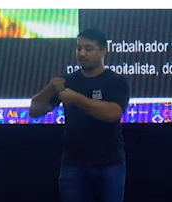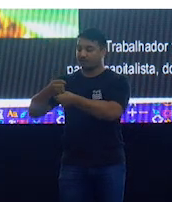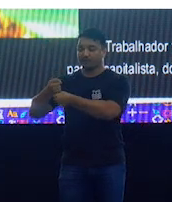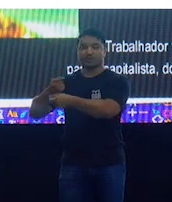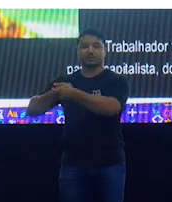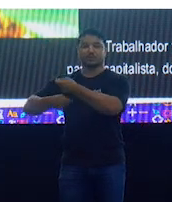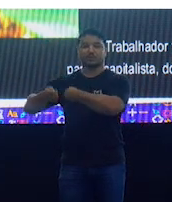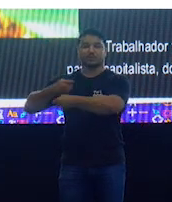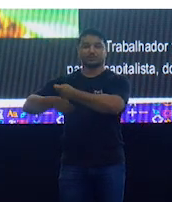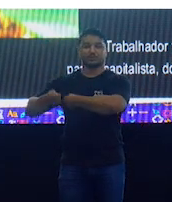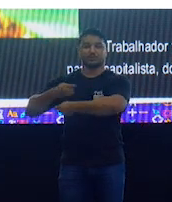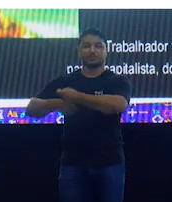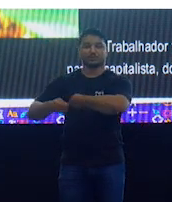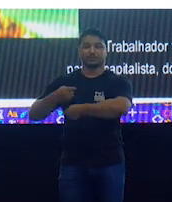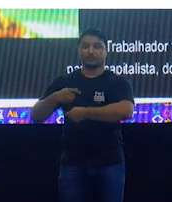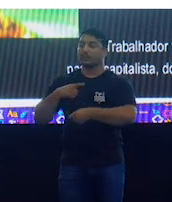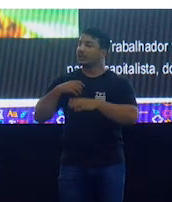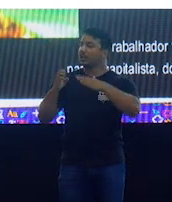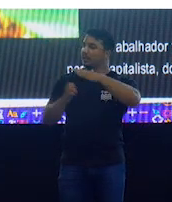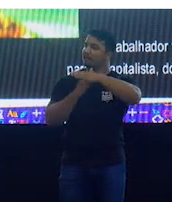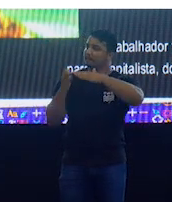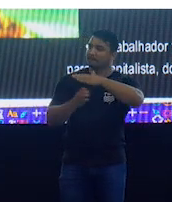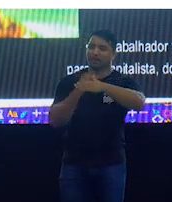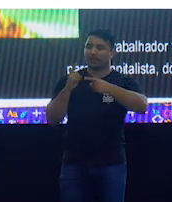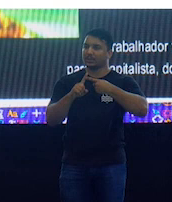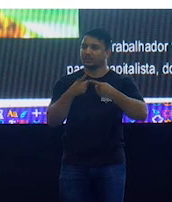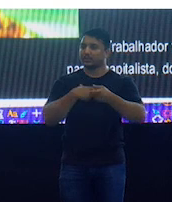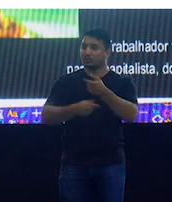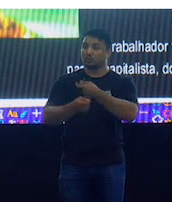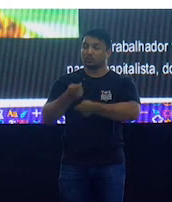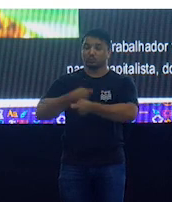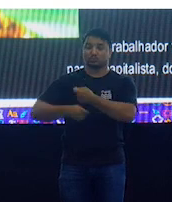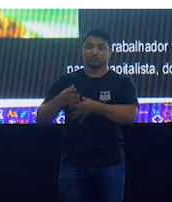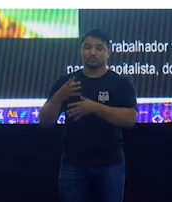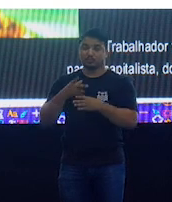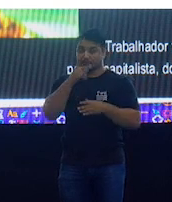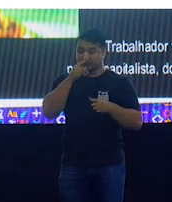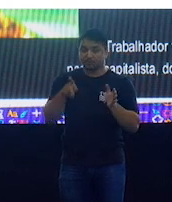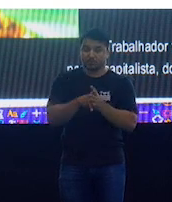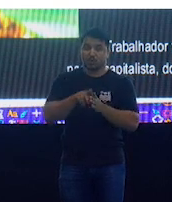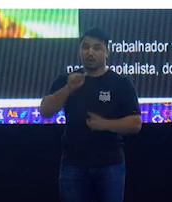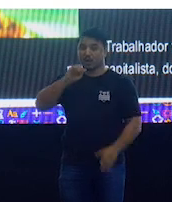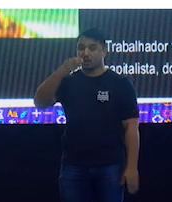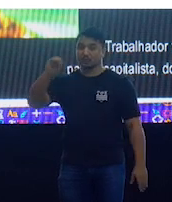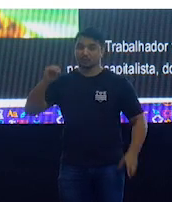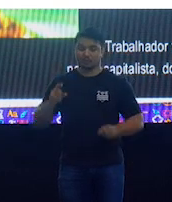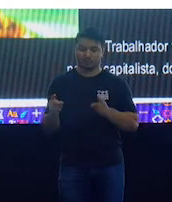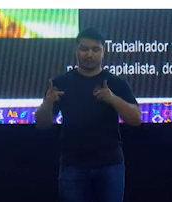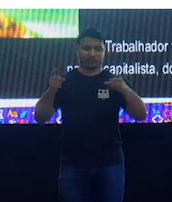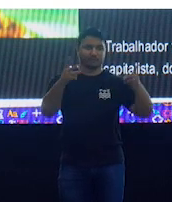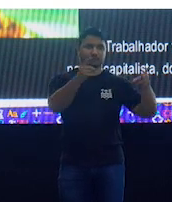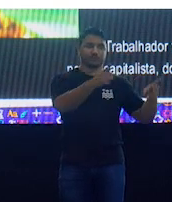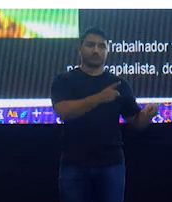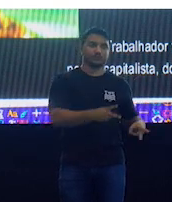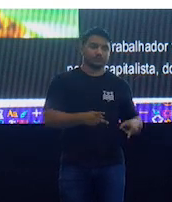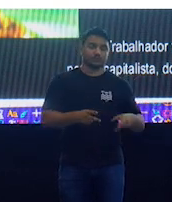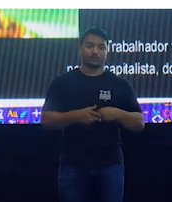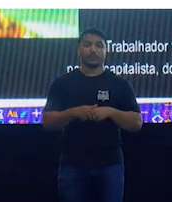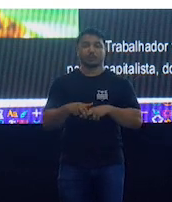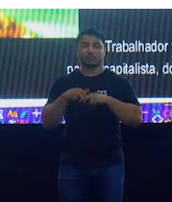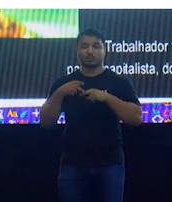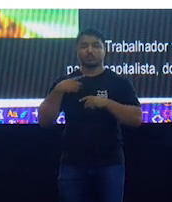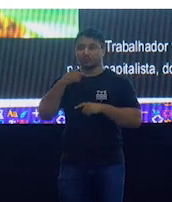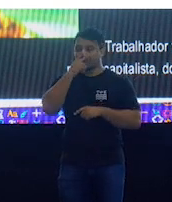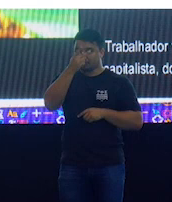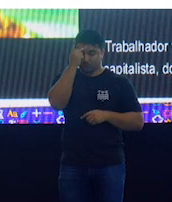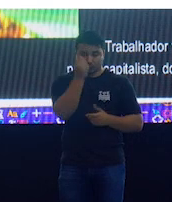financeiro. As empresas transformam seu patrimônio em ações e vendem. As